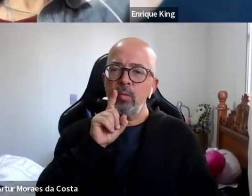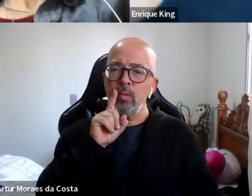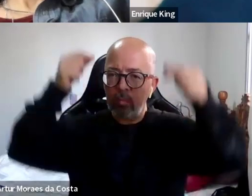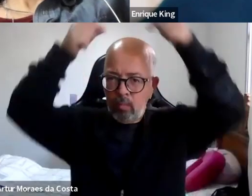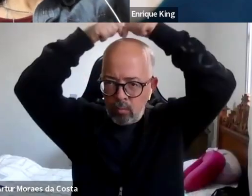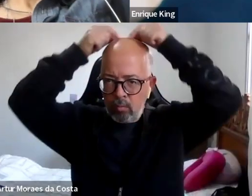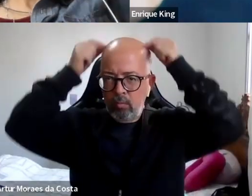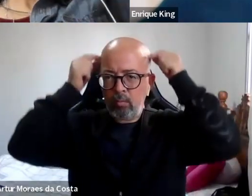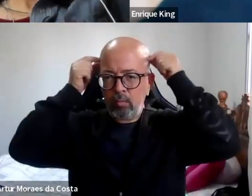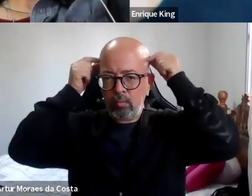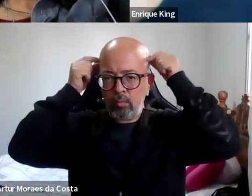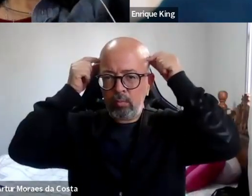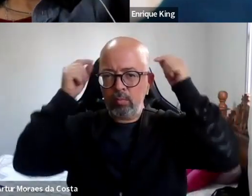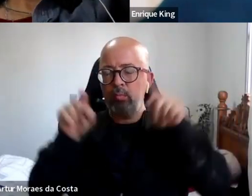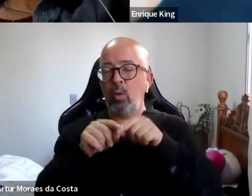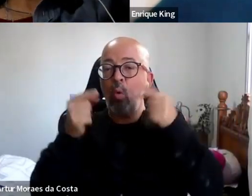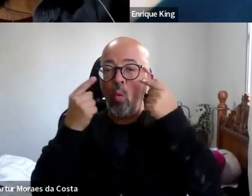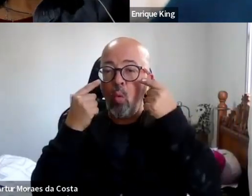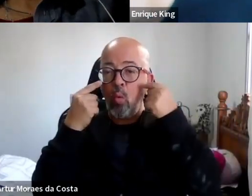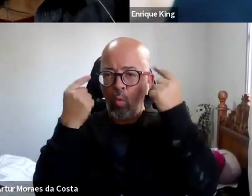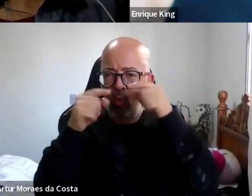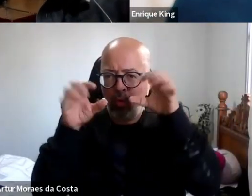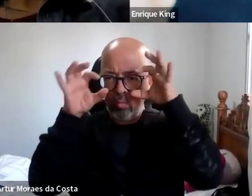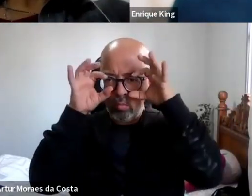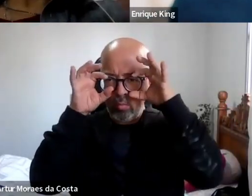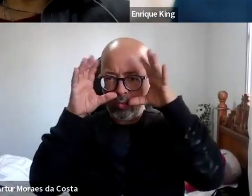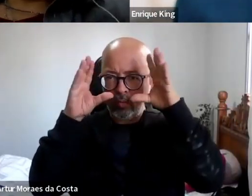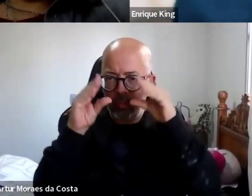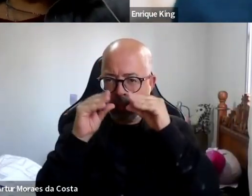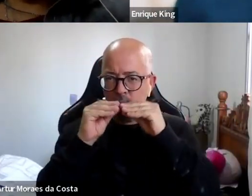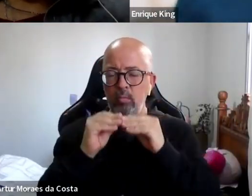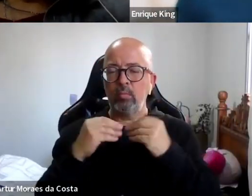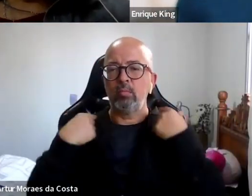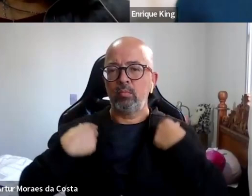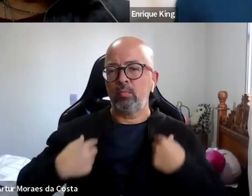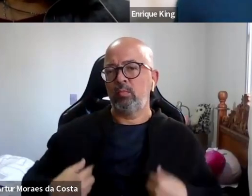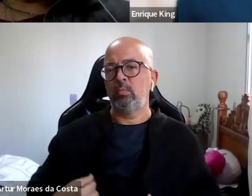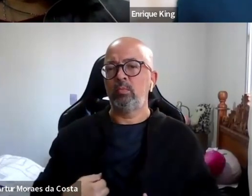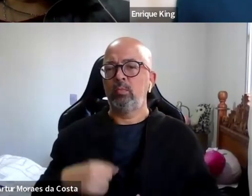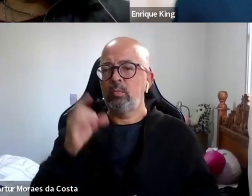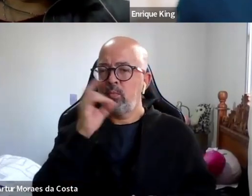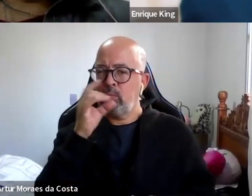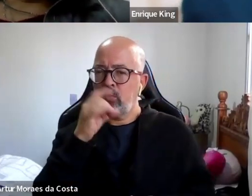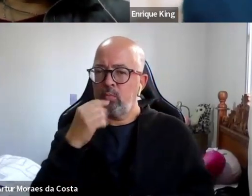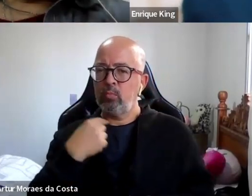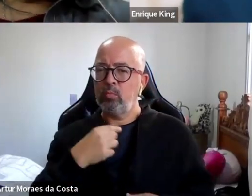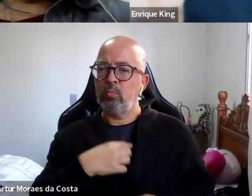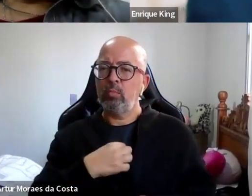anteojos tiene una balata tiene también anteojos y una chaqueta de